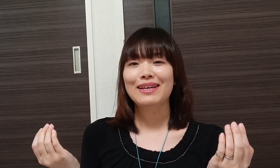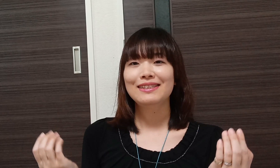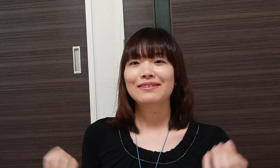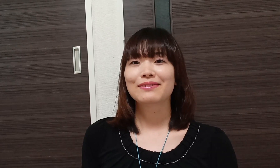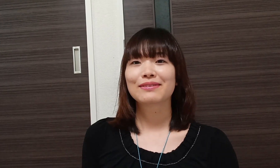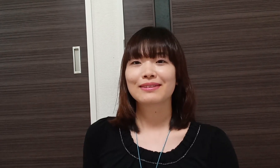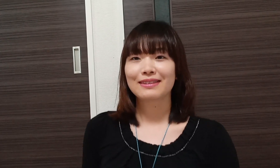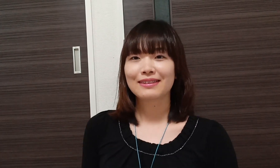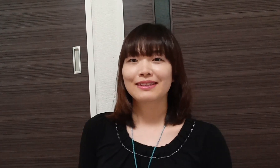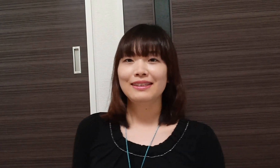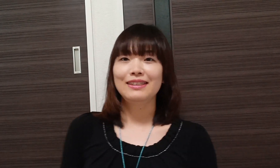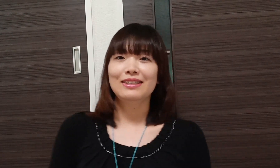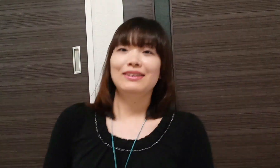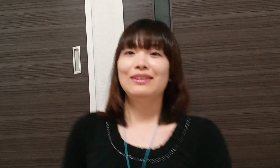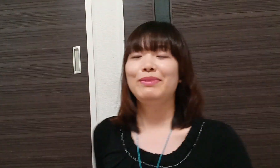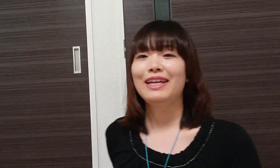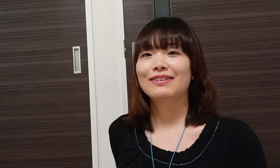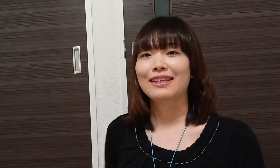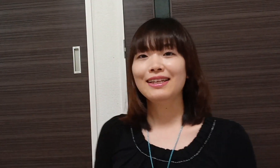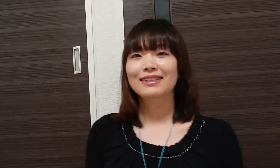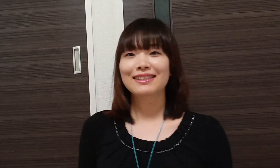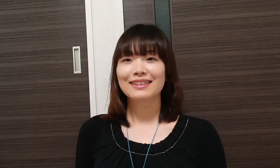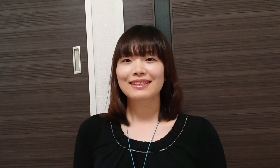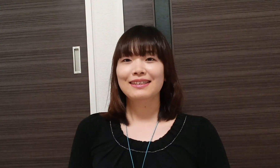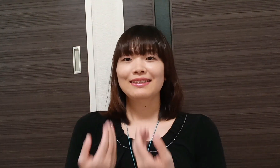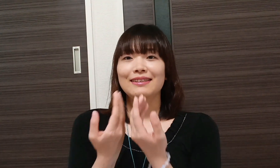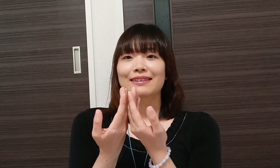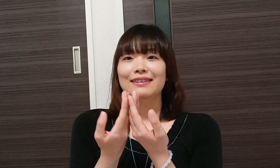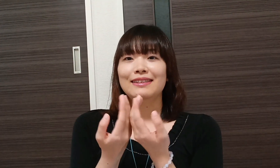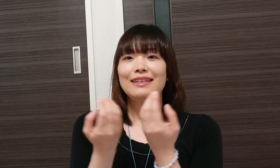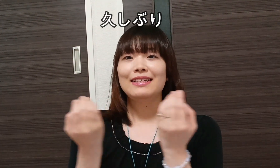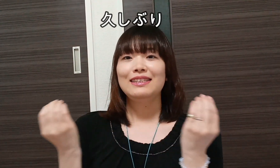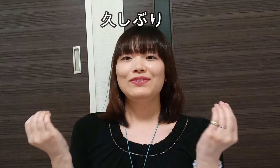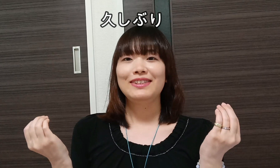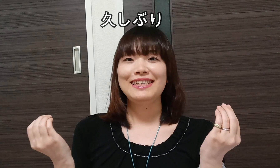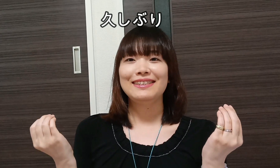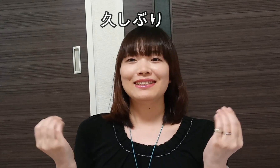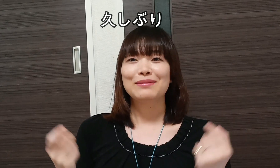します。よいしょ、見えるかな？久しぶり。